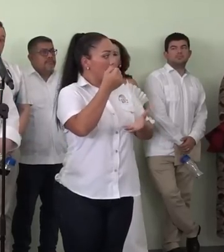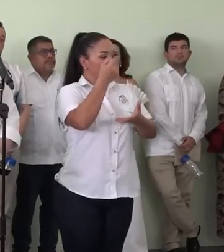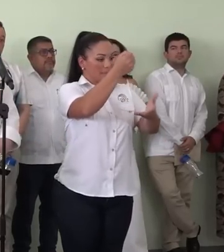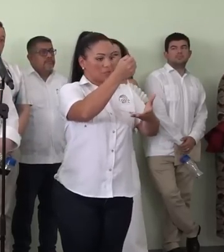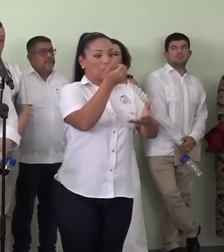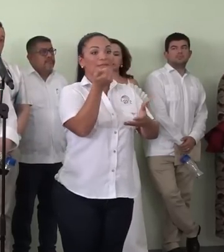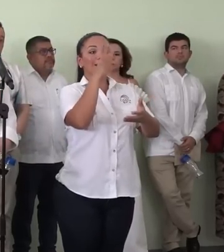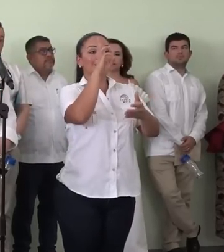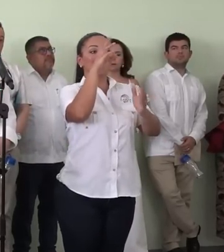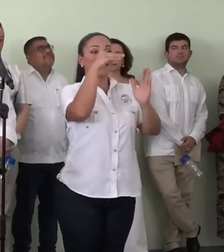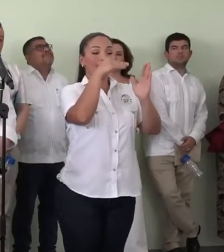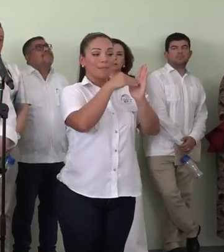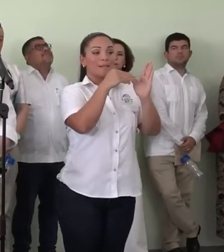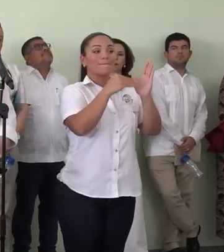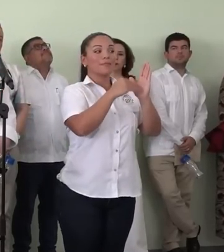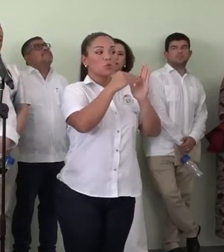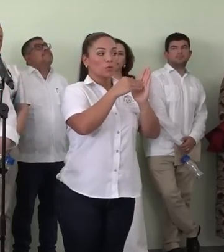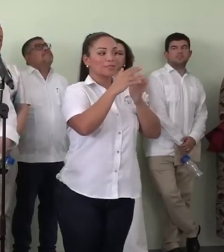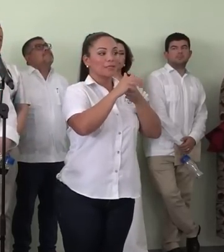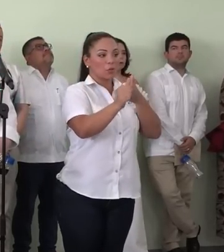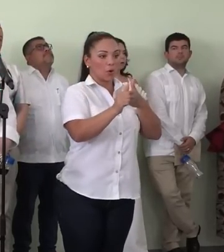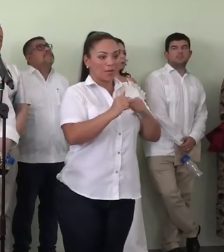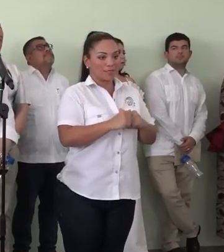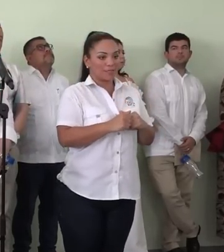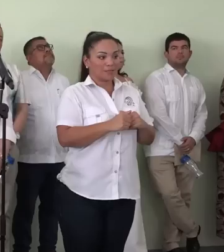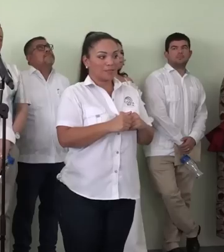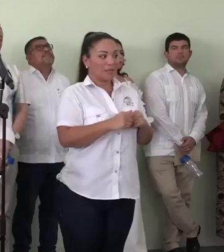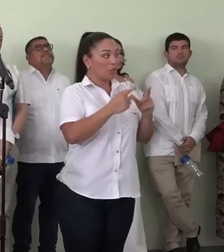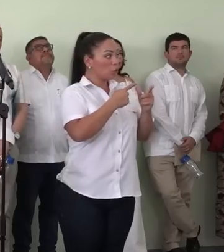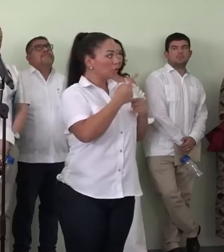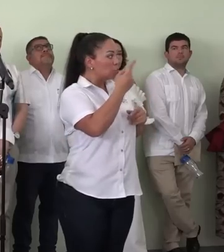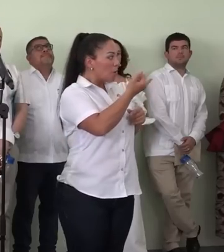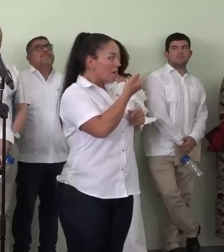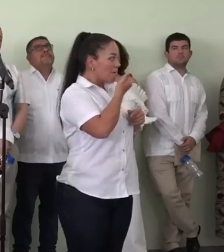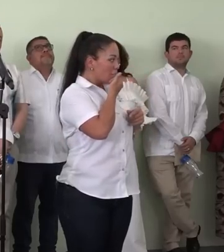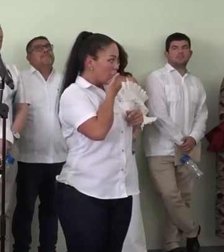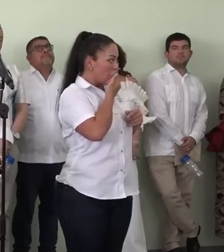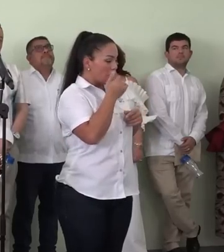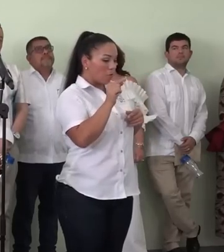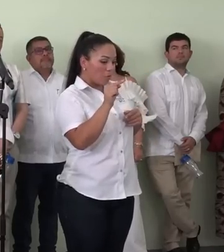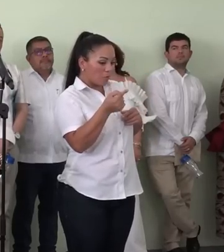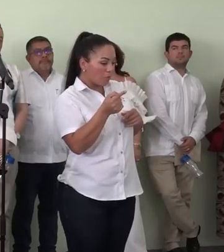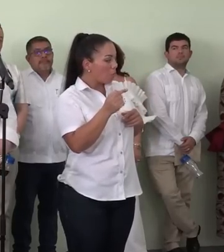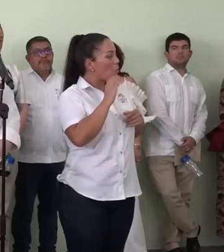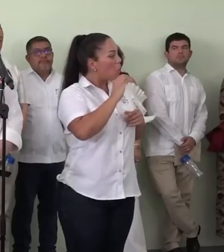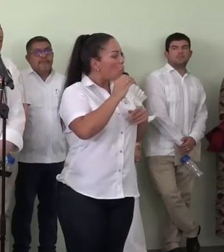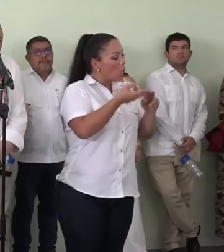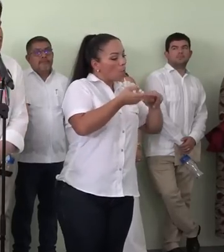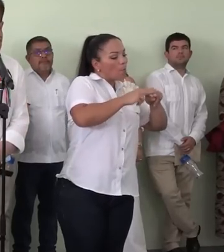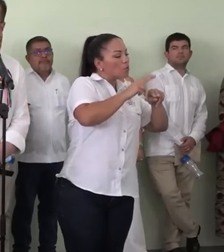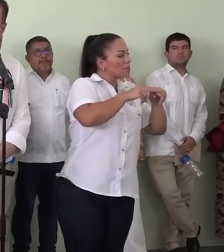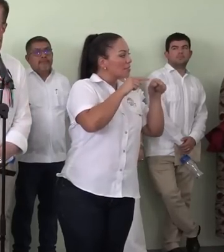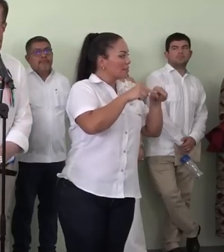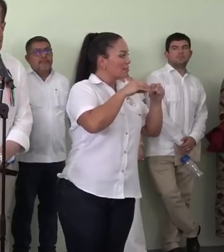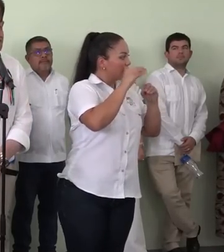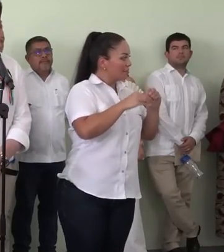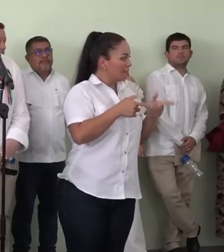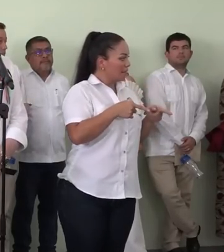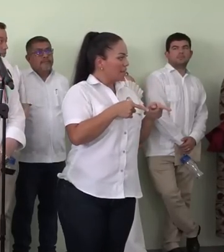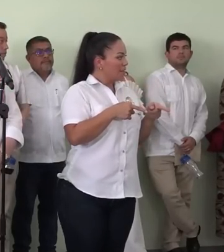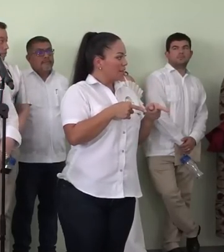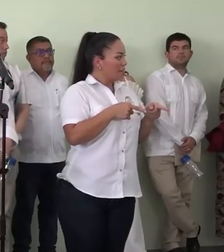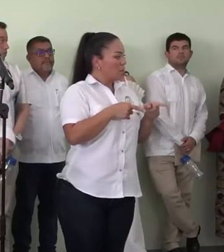de dólares, un error en un punto decimal o en una tasa de interés o en una tasa